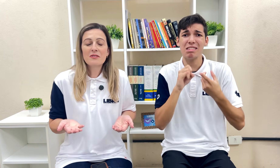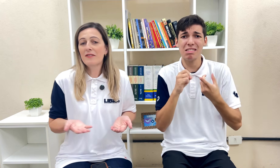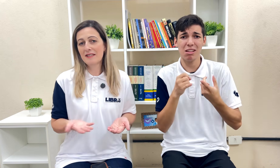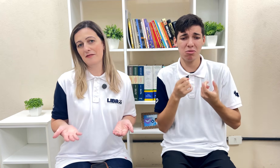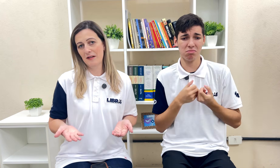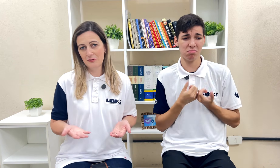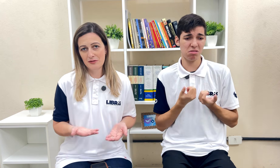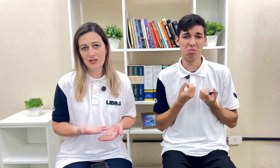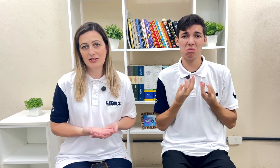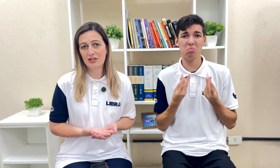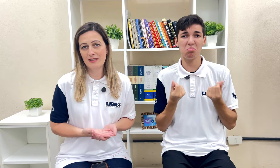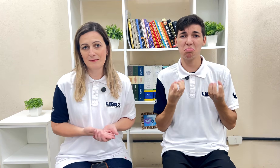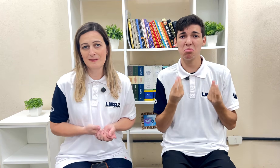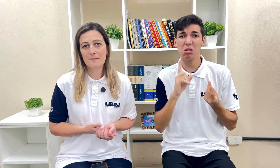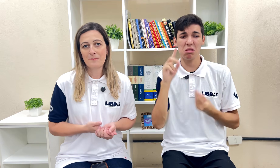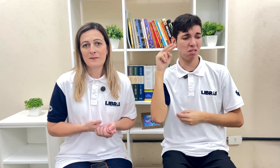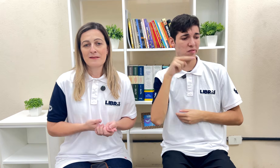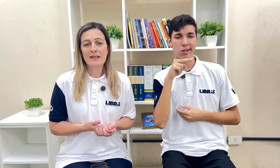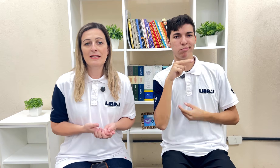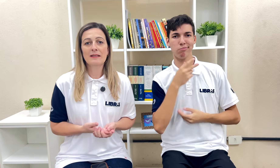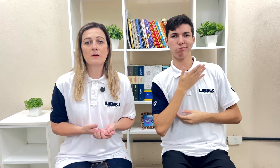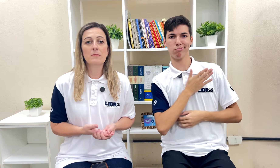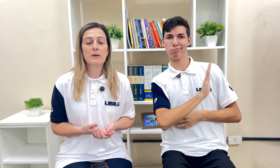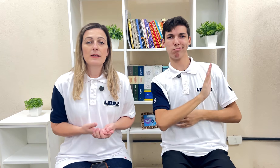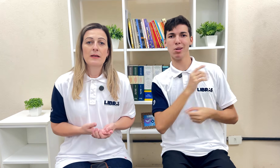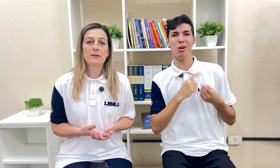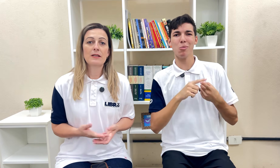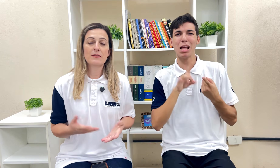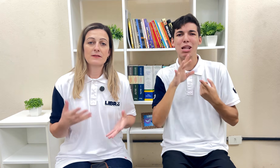vai ter valor diante de Deus, né? Então, eu queria que vocês